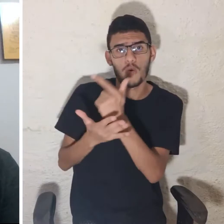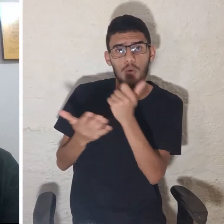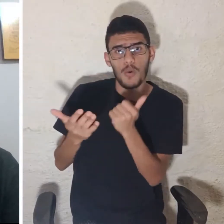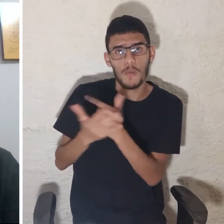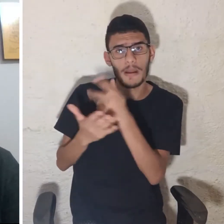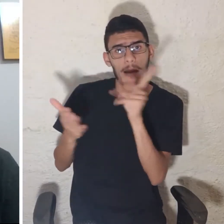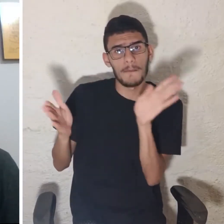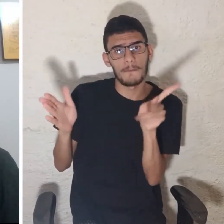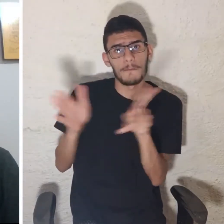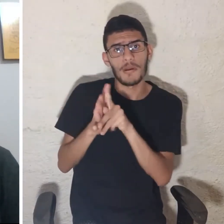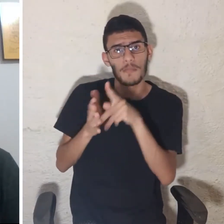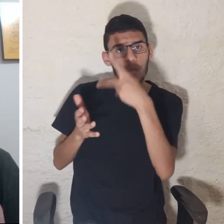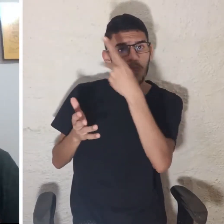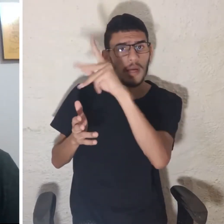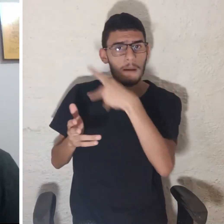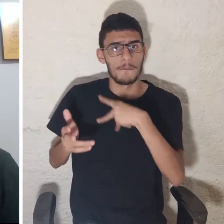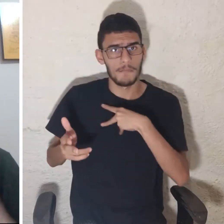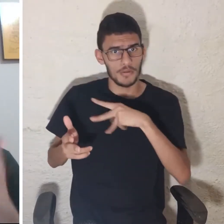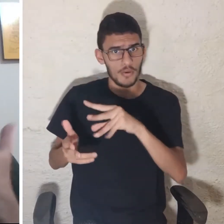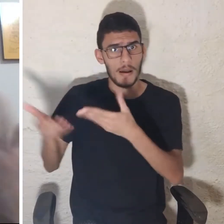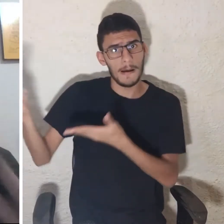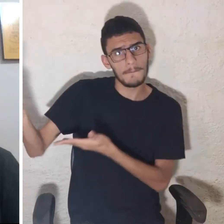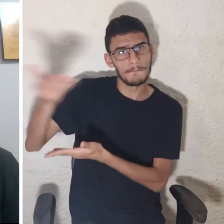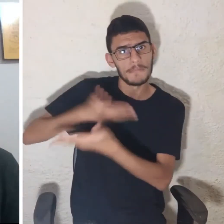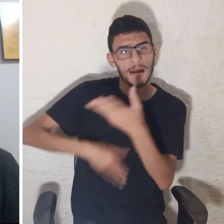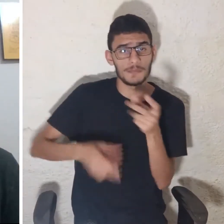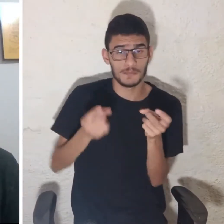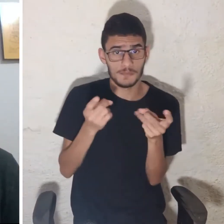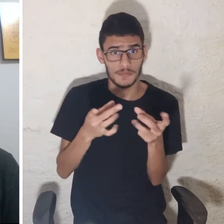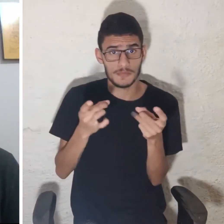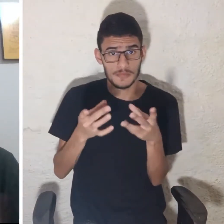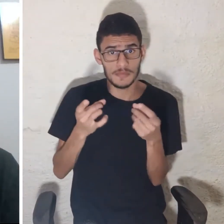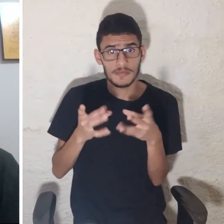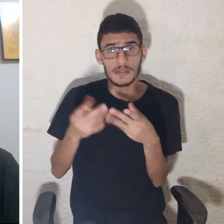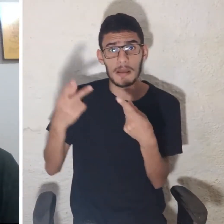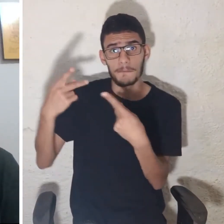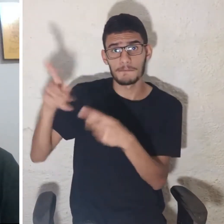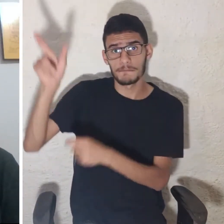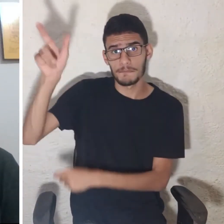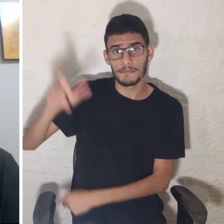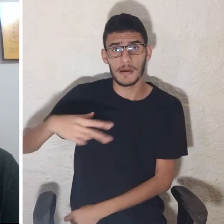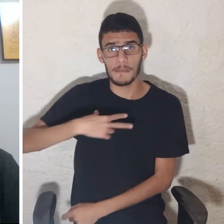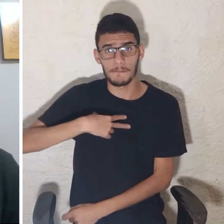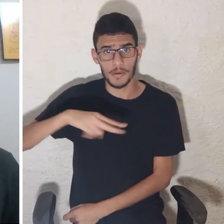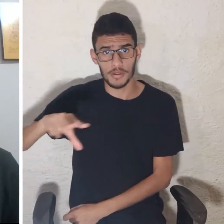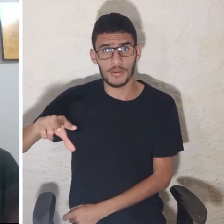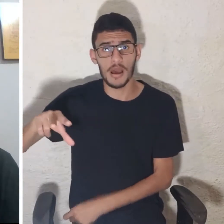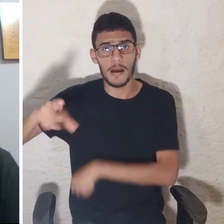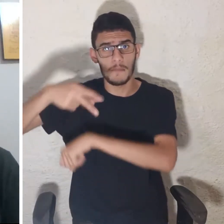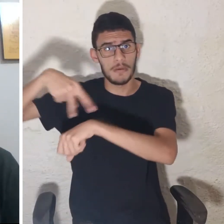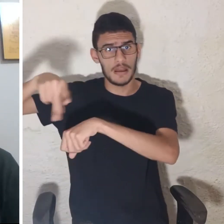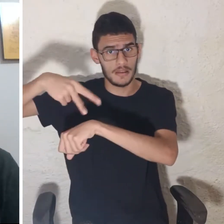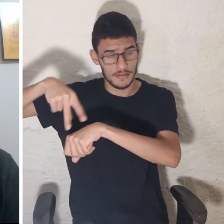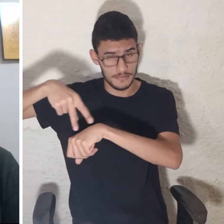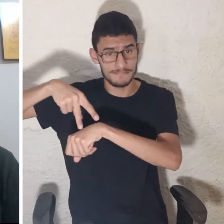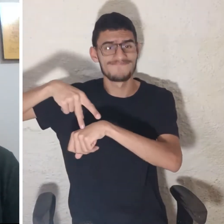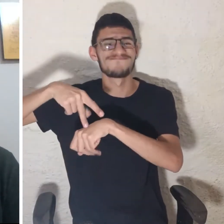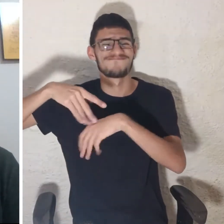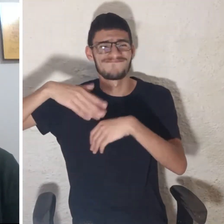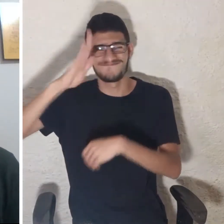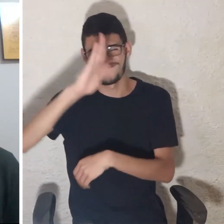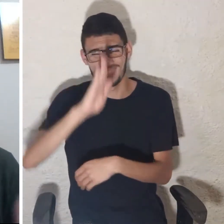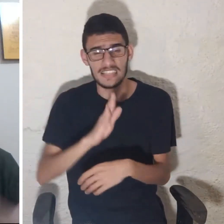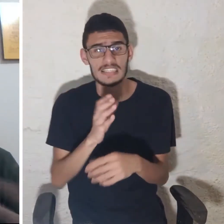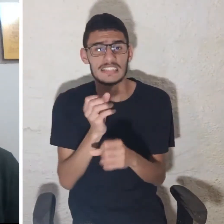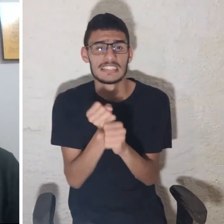produtos vindos de Portugal, os brasileiros só podiam vender os seus produtos para os portugueses. Então, assim, né? O